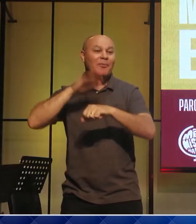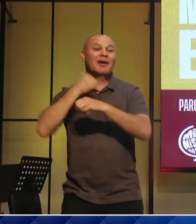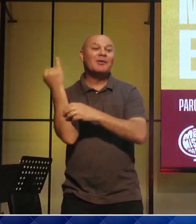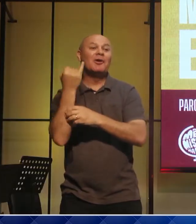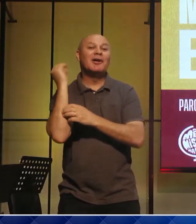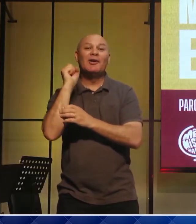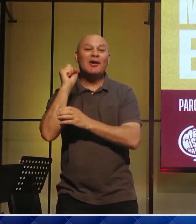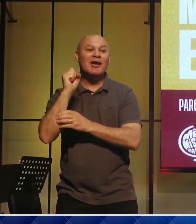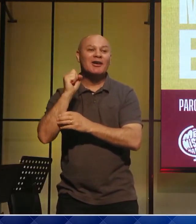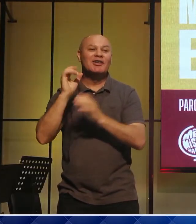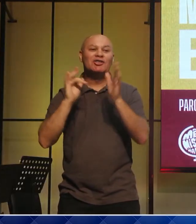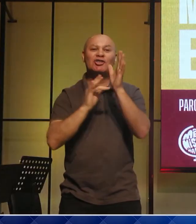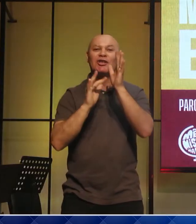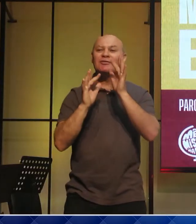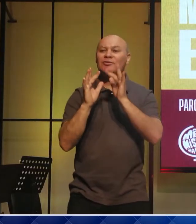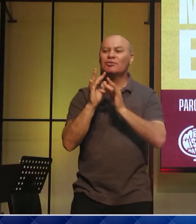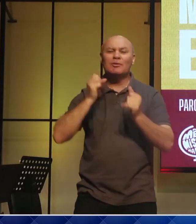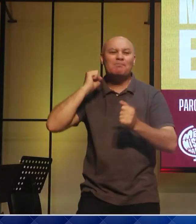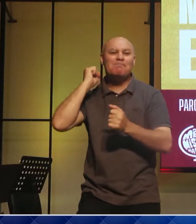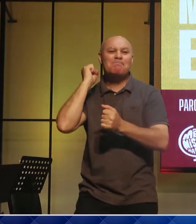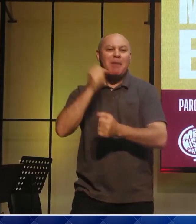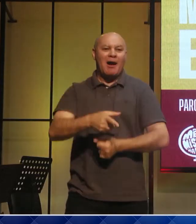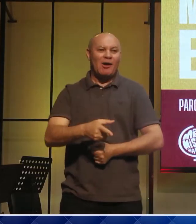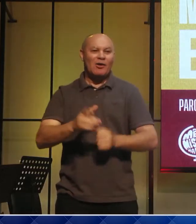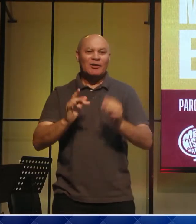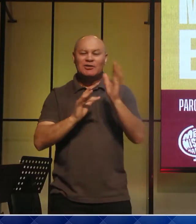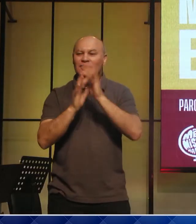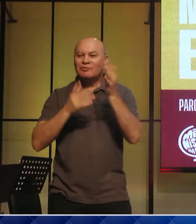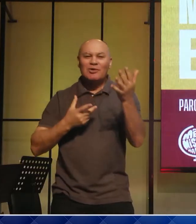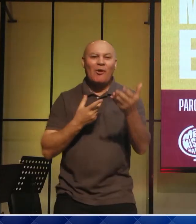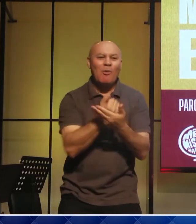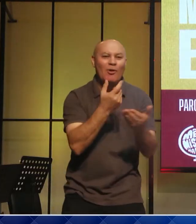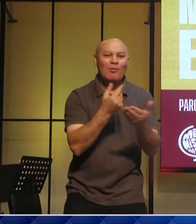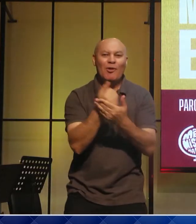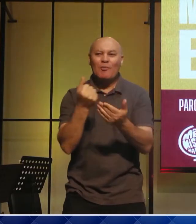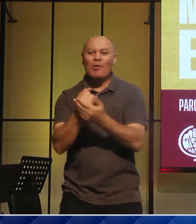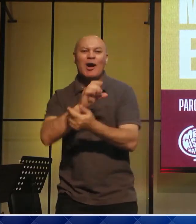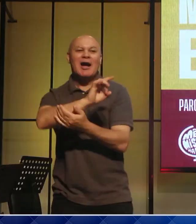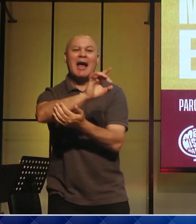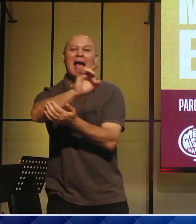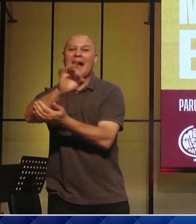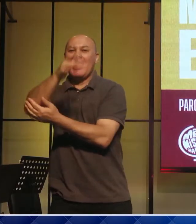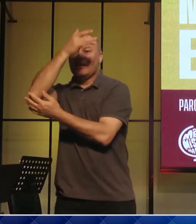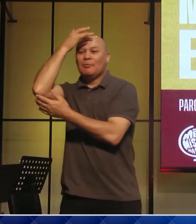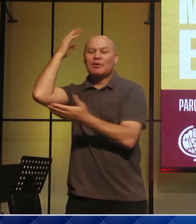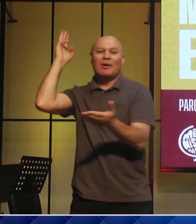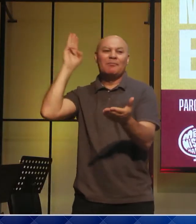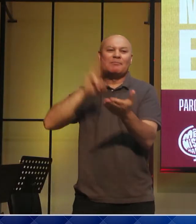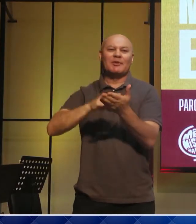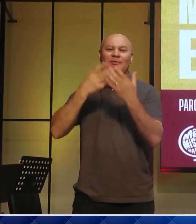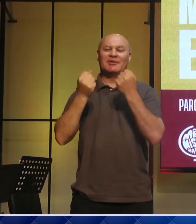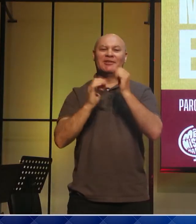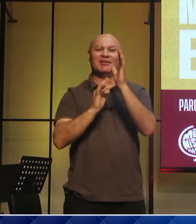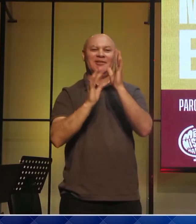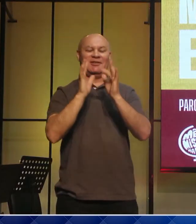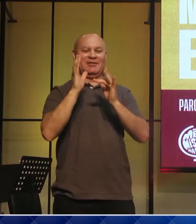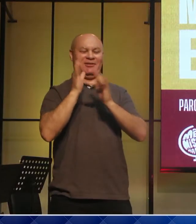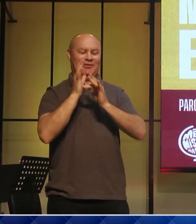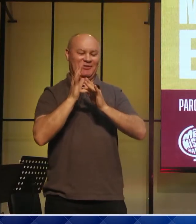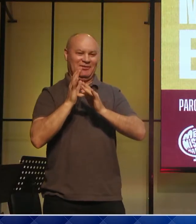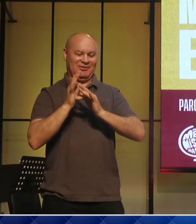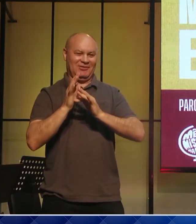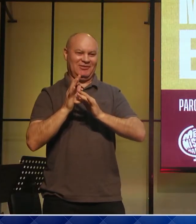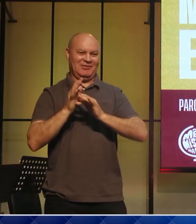preço. Pai, a minha vontade é que onde eu estou também estejam comigo o que me deste,